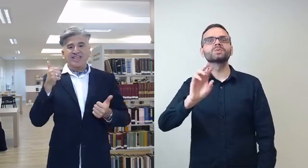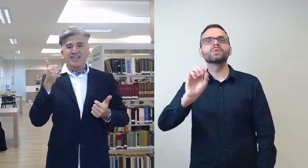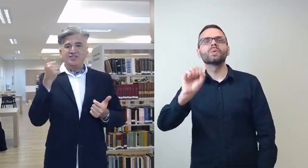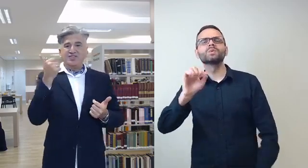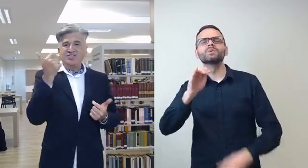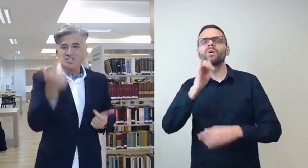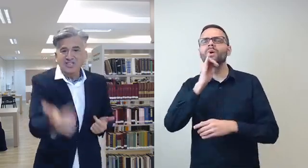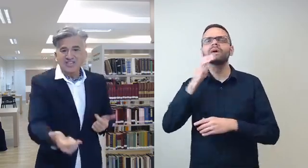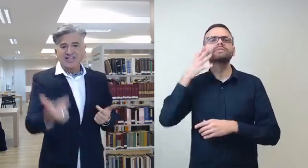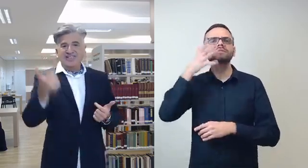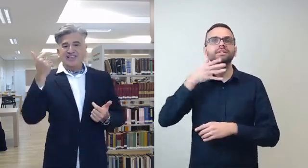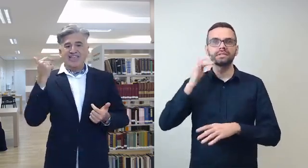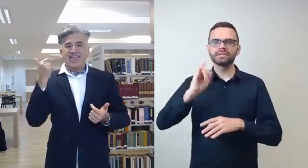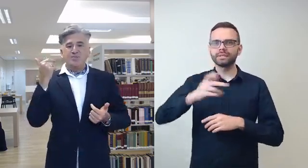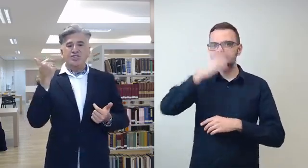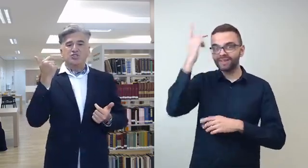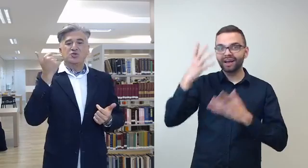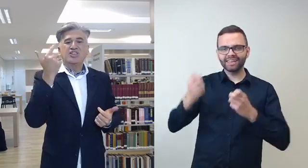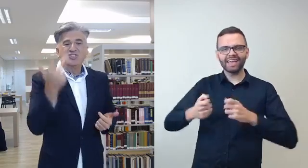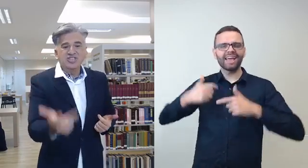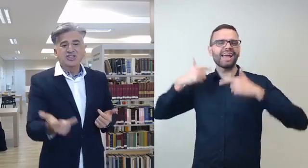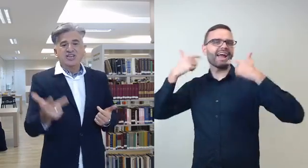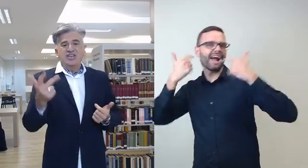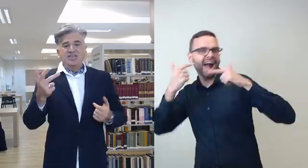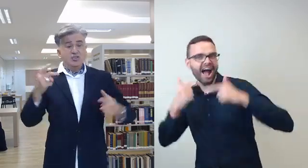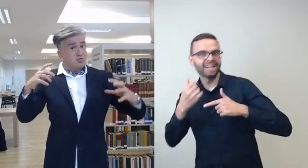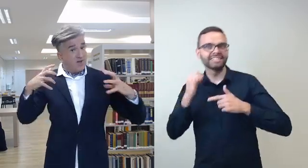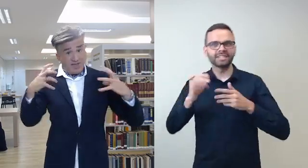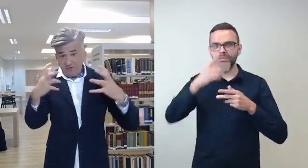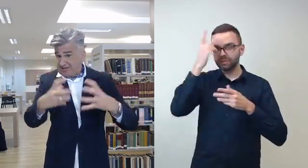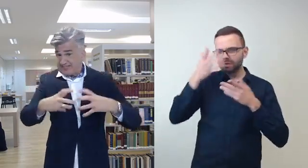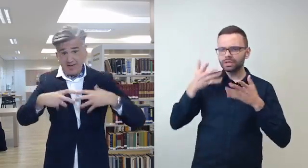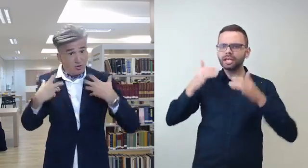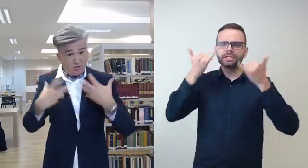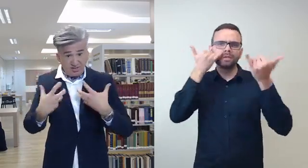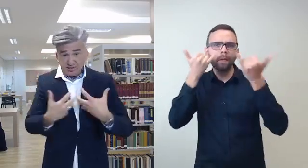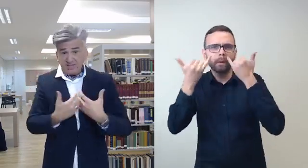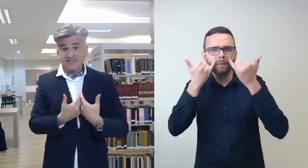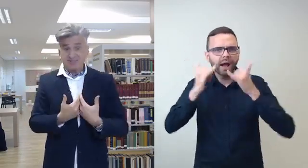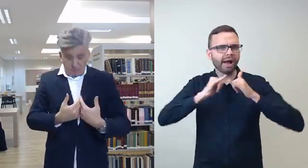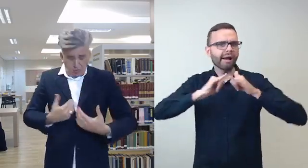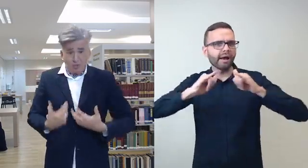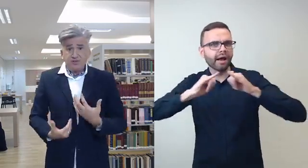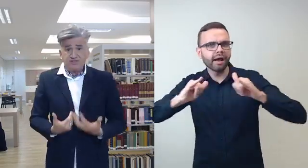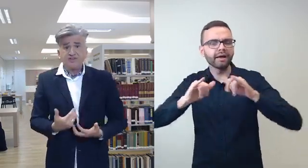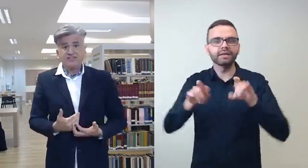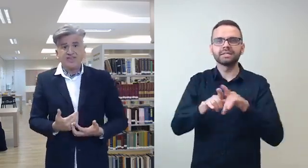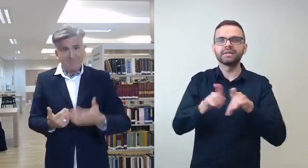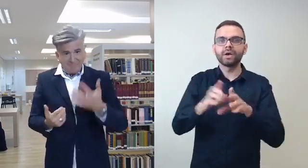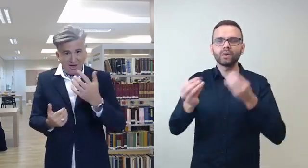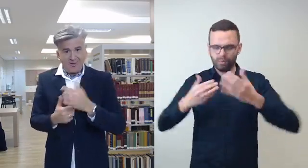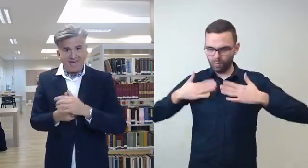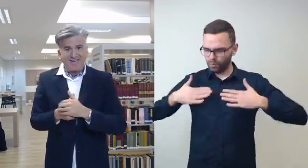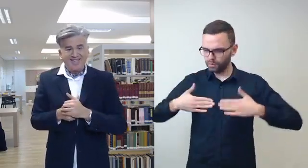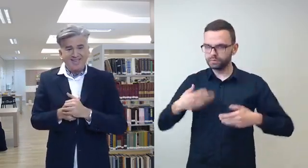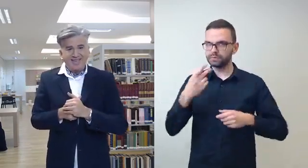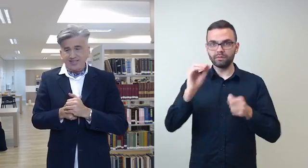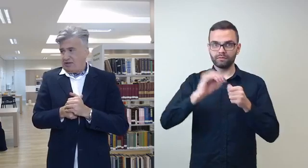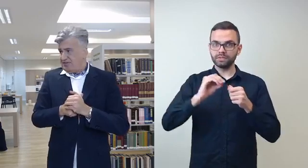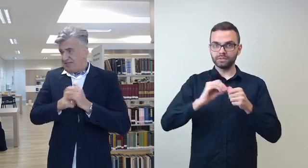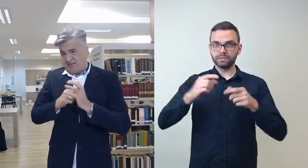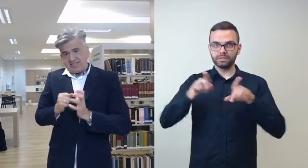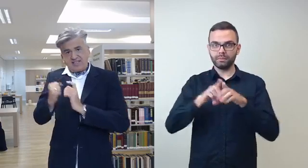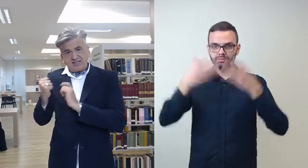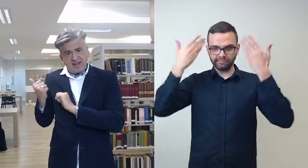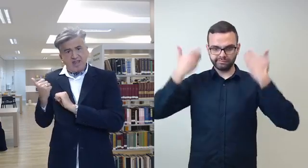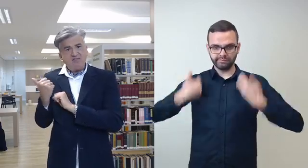ele quer divertir, se ele quer persuadir, isso vai influenciar muito a interpretação e o corpo que você vai fazer. É ou não é? Então